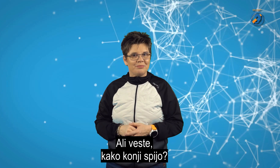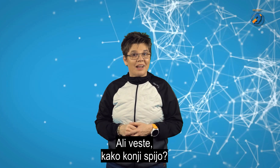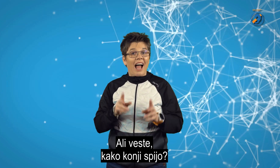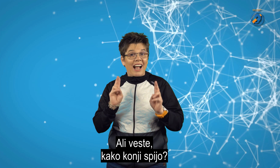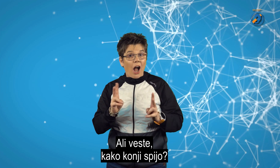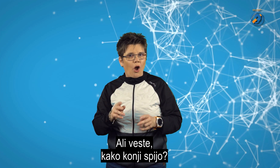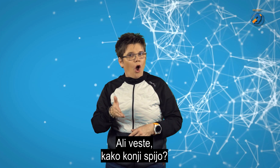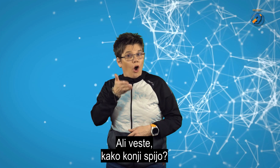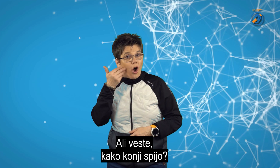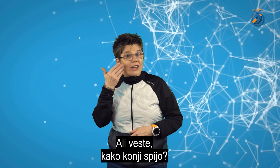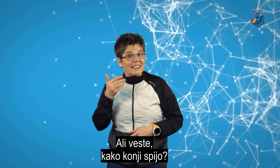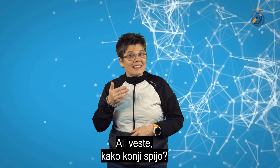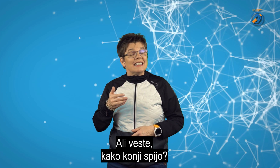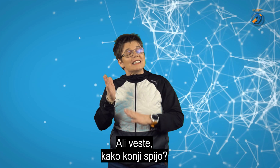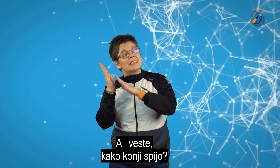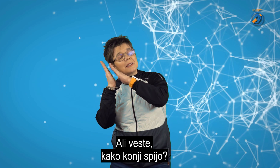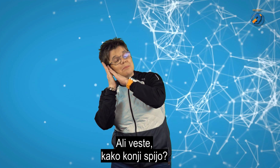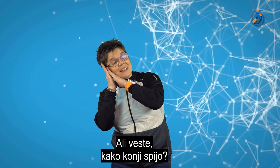Ali veste, kako konji spijo?